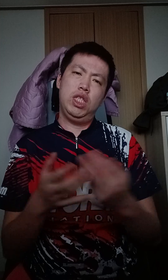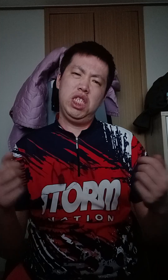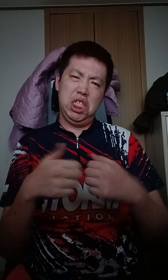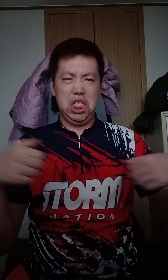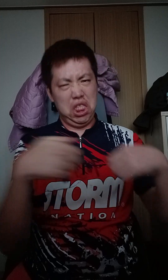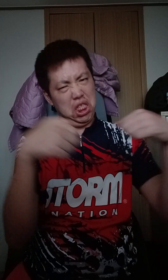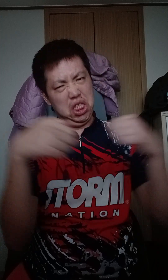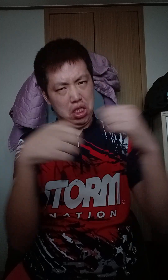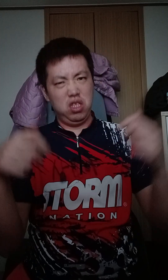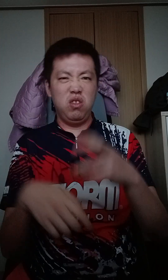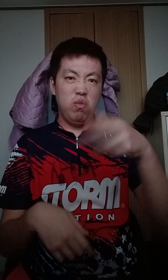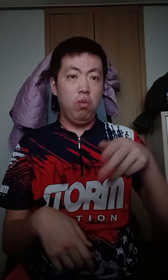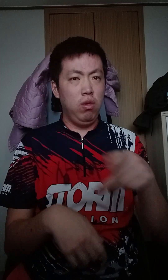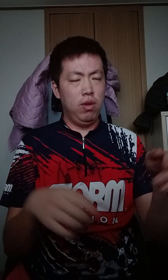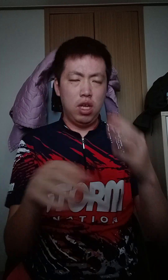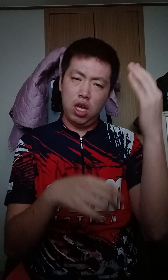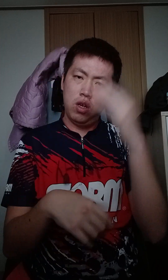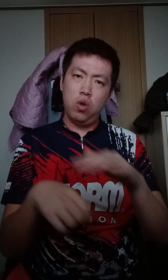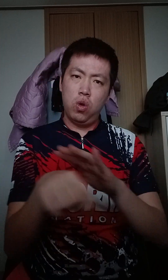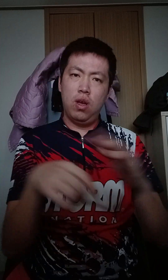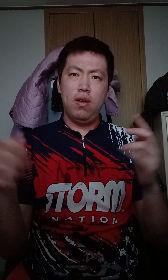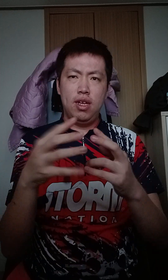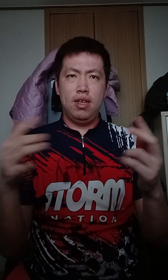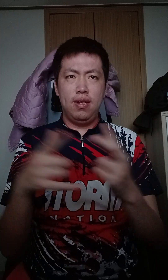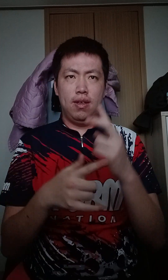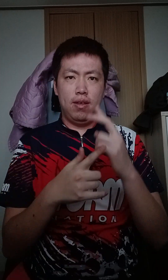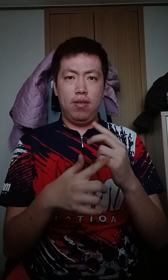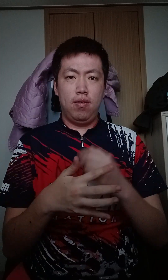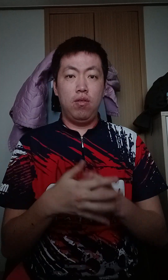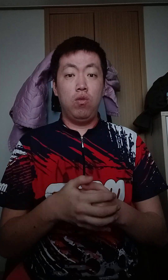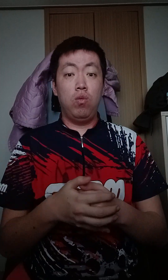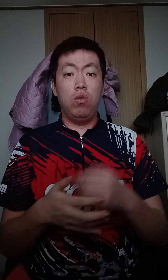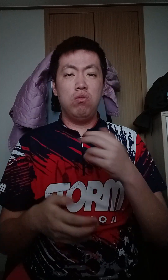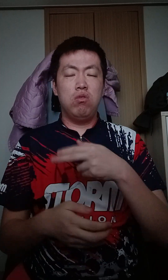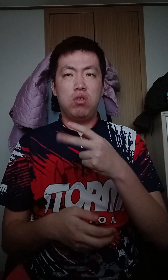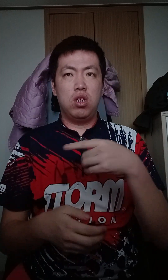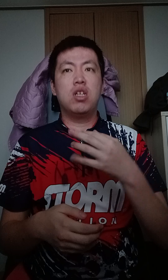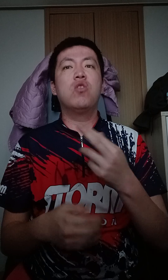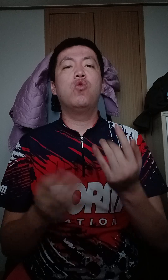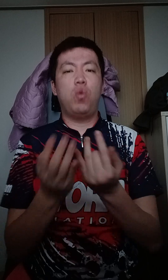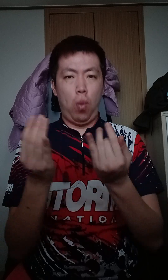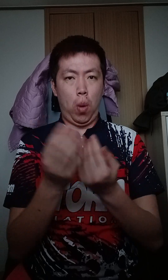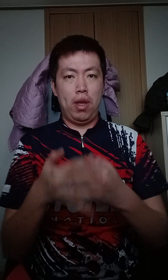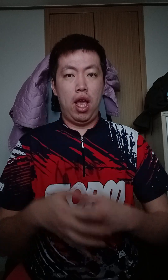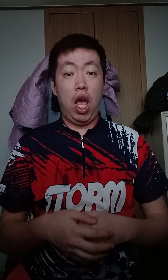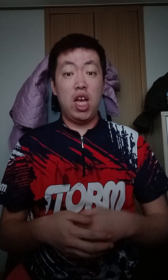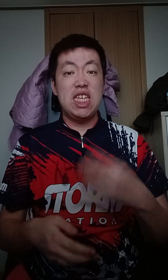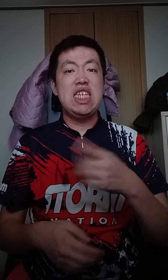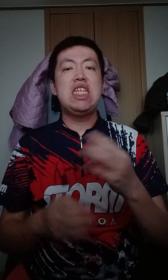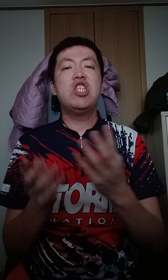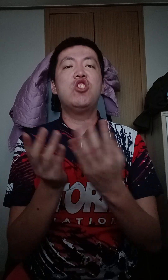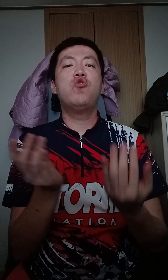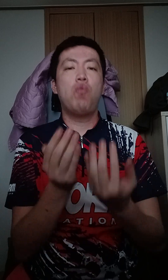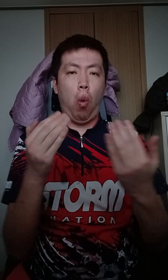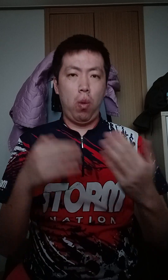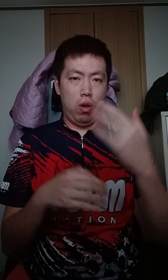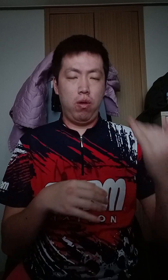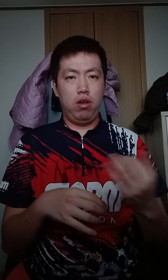학대당하거나 버림받은 아이들을 돌보는 복지시설이 있습니다. 바로 그룹홈인데요. 정부가 이 그룹홈 양육을 장려하고 있지만